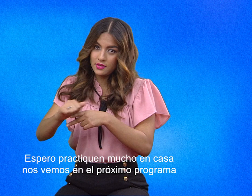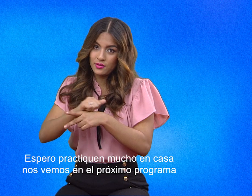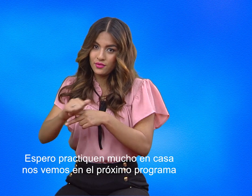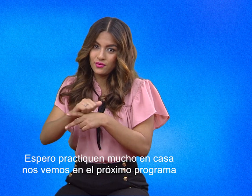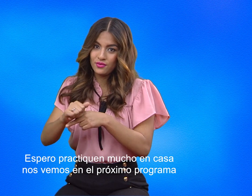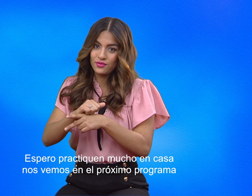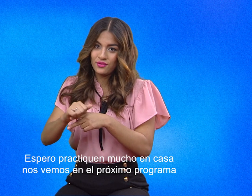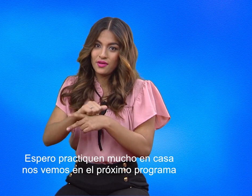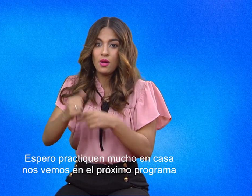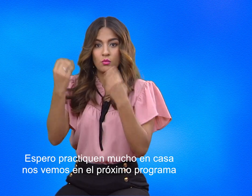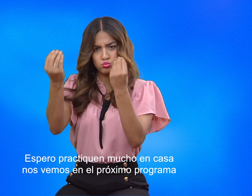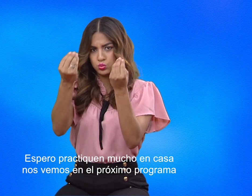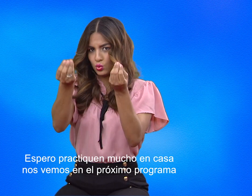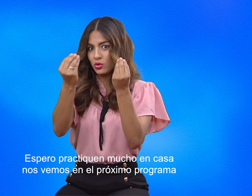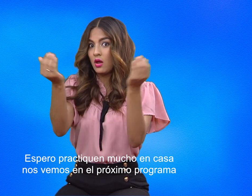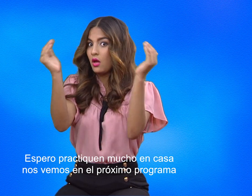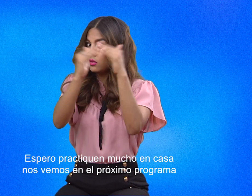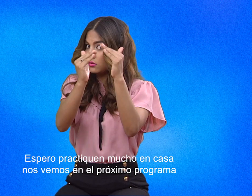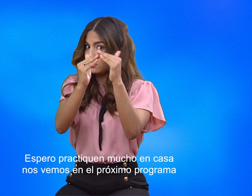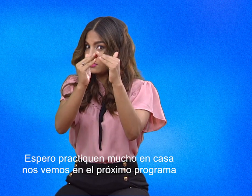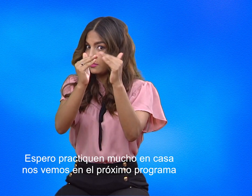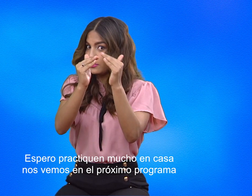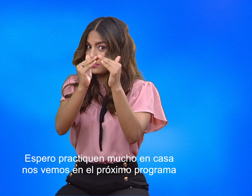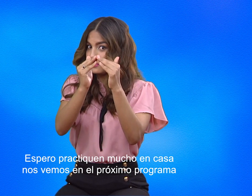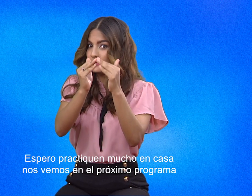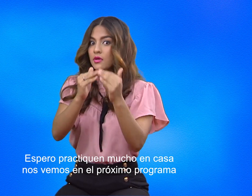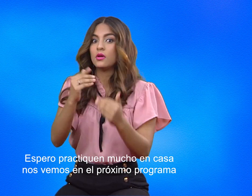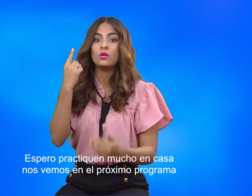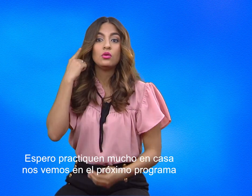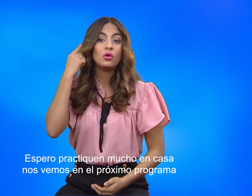Espero practiquen mucho en casa. Nos